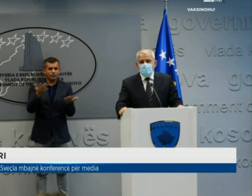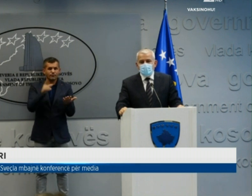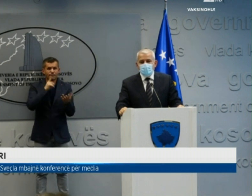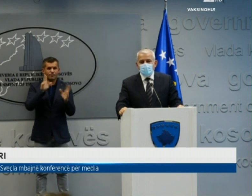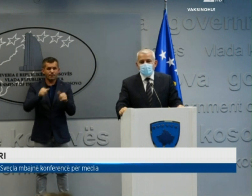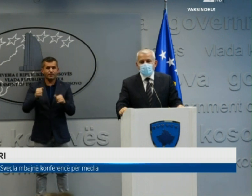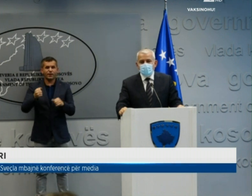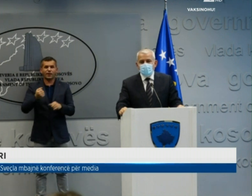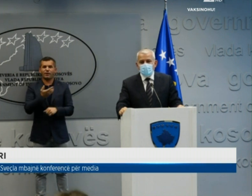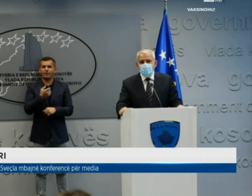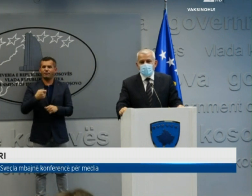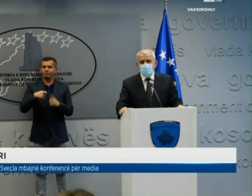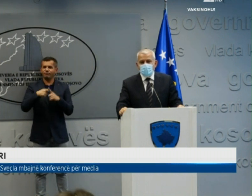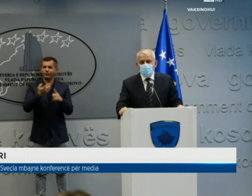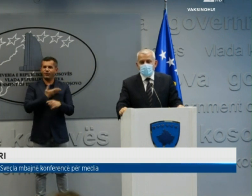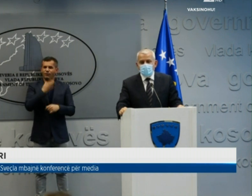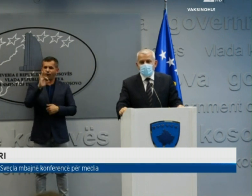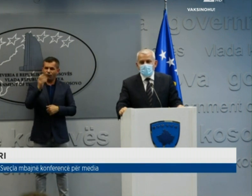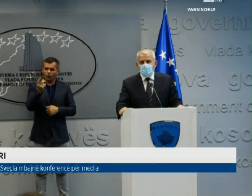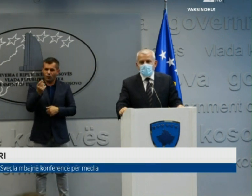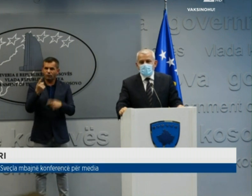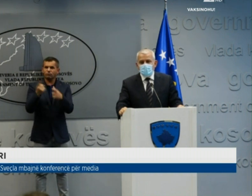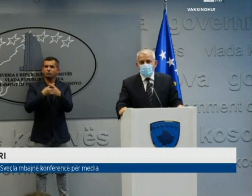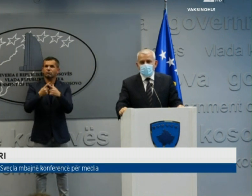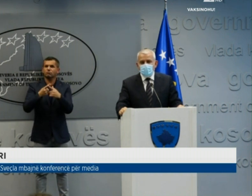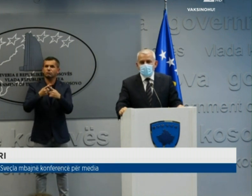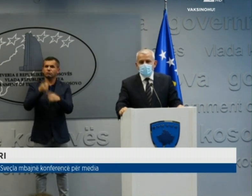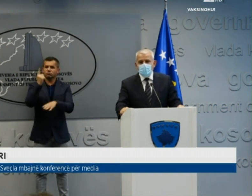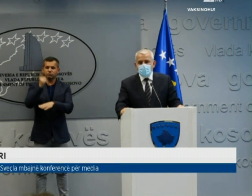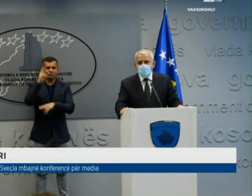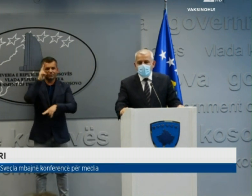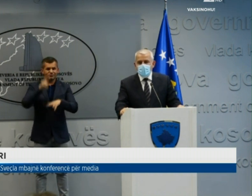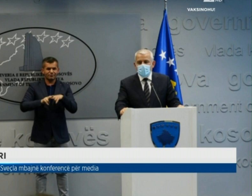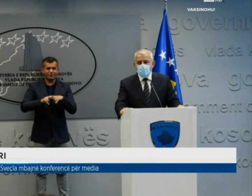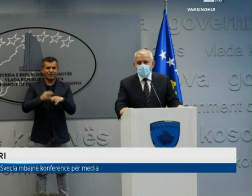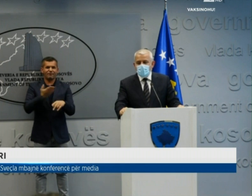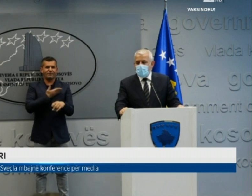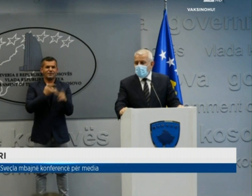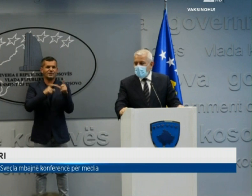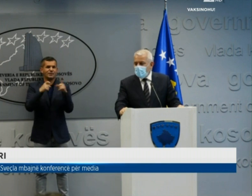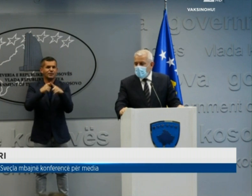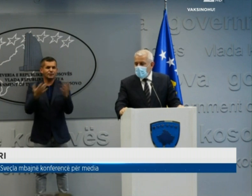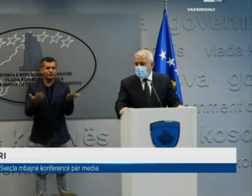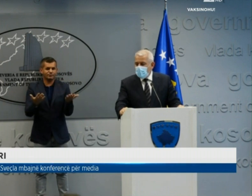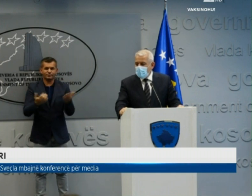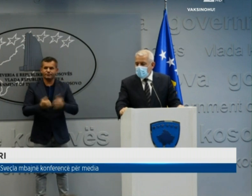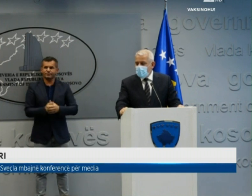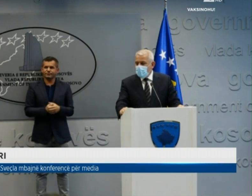ndërhyrje nga KFOR-i, apo do të kërkoni që KFOR-i të autorizoj FSK-n të ndërhyjë në veri?